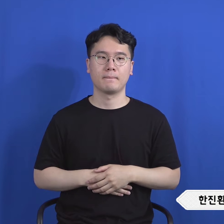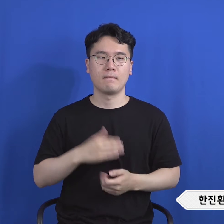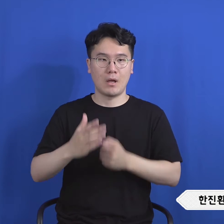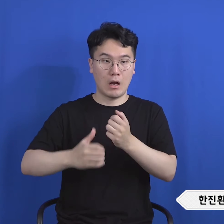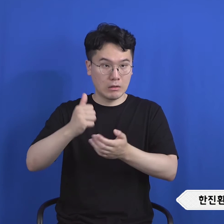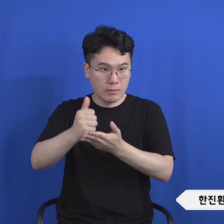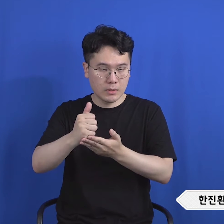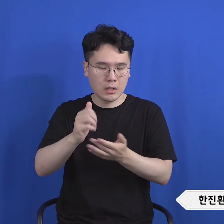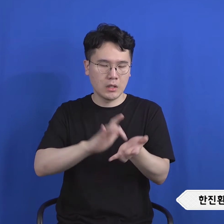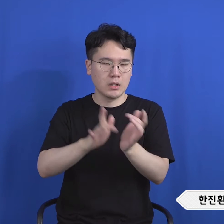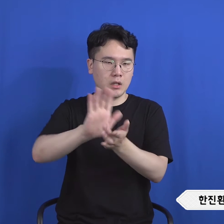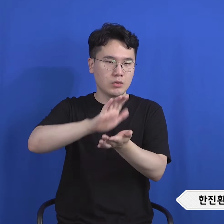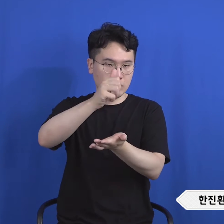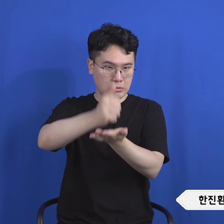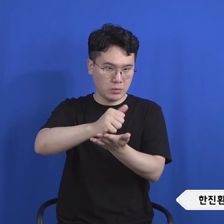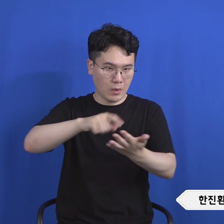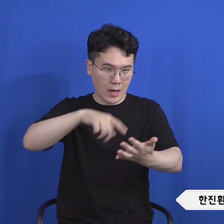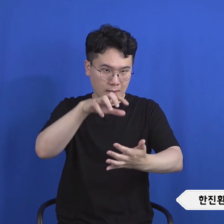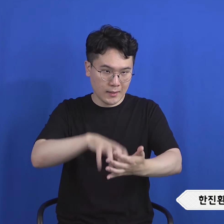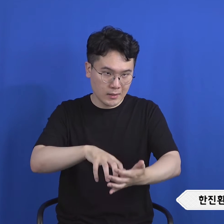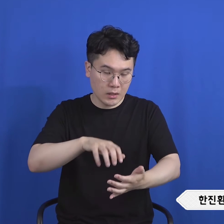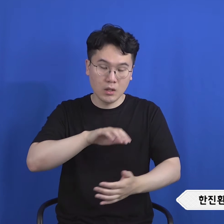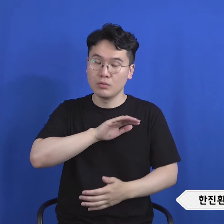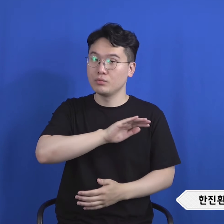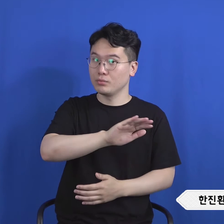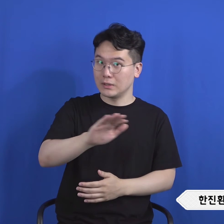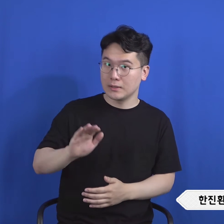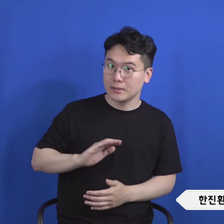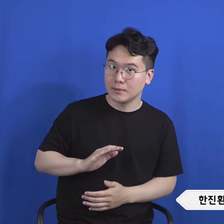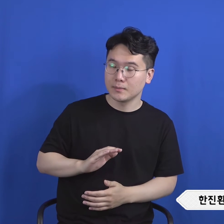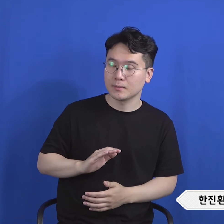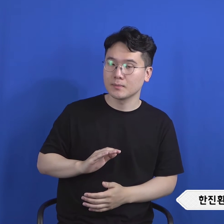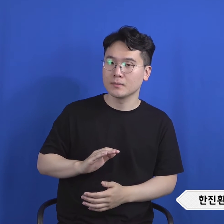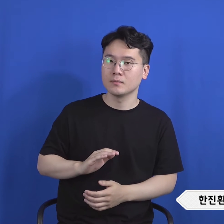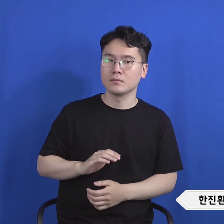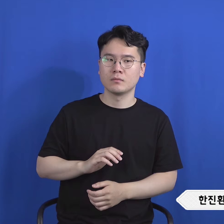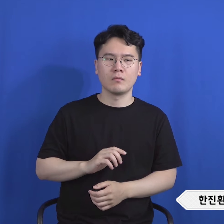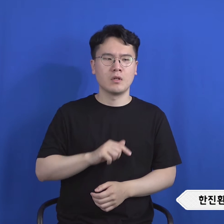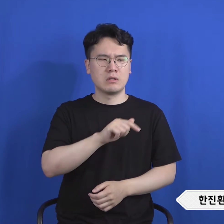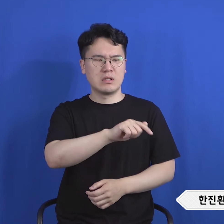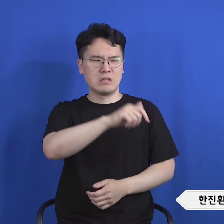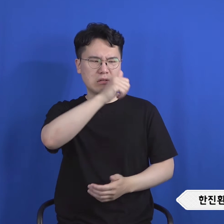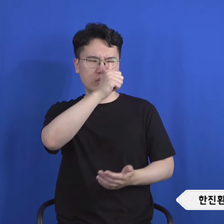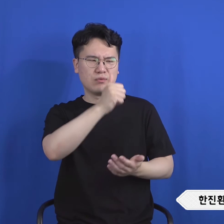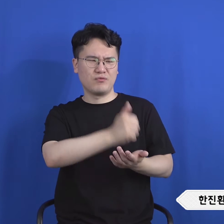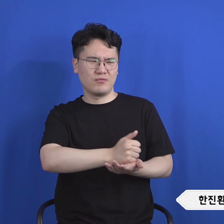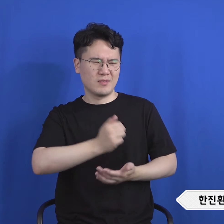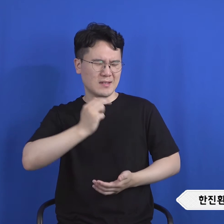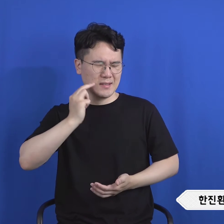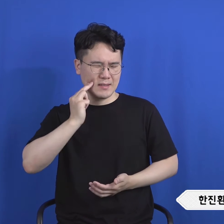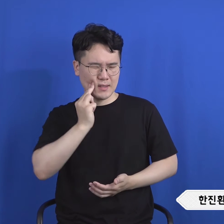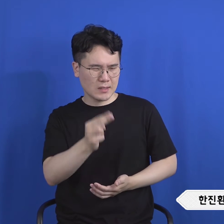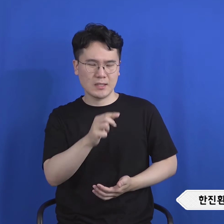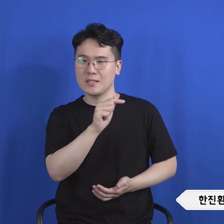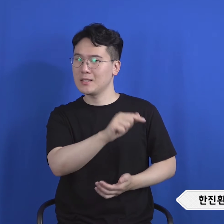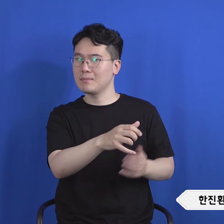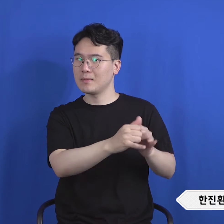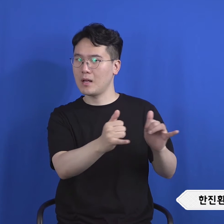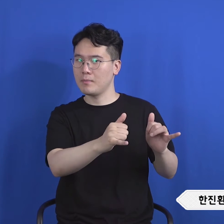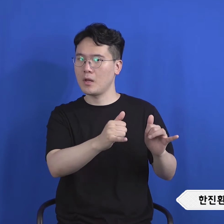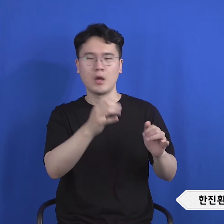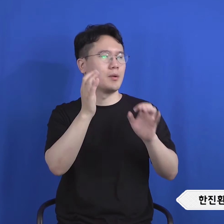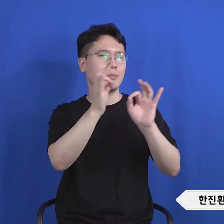하나님은 예수 그리스도 안에 있는 우리를 더 이상 아주 그 몹쓸 죄인으로 보시지